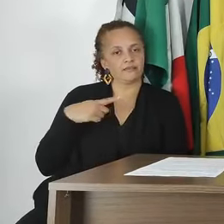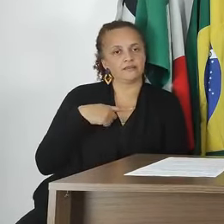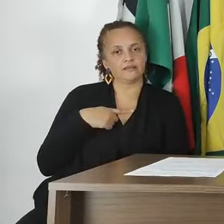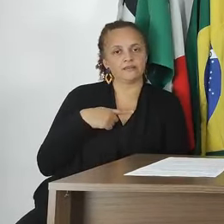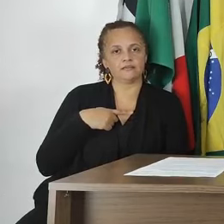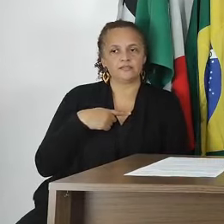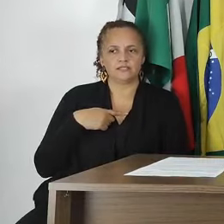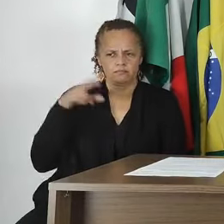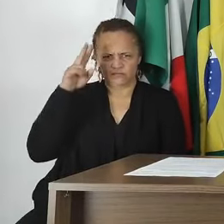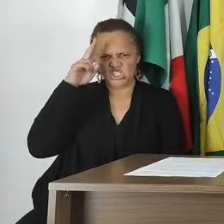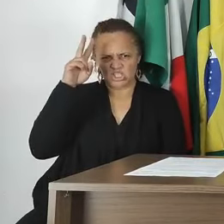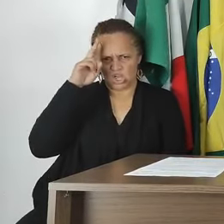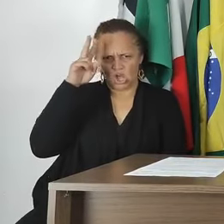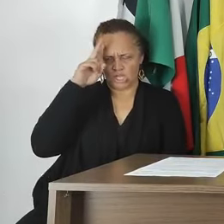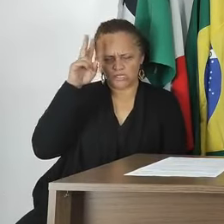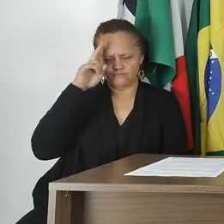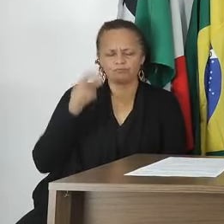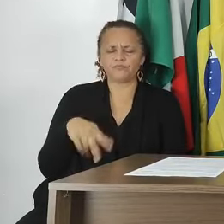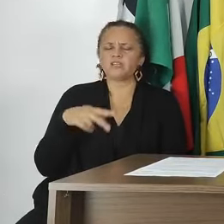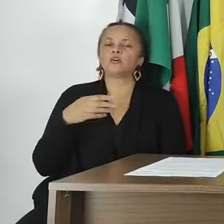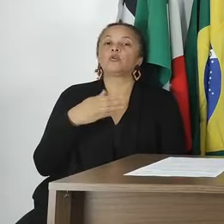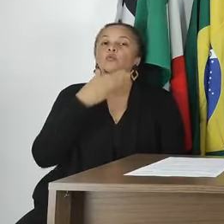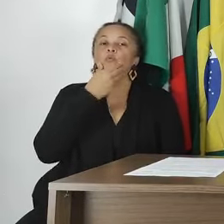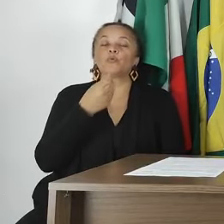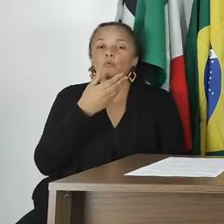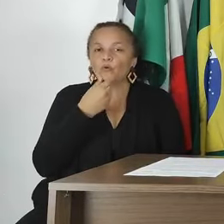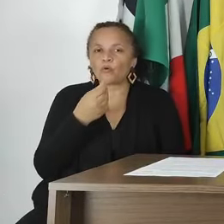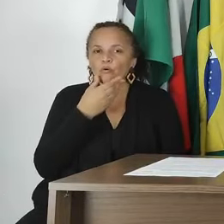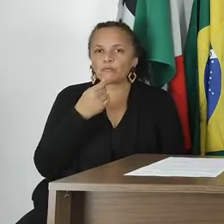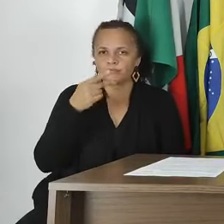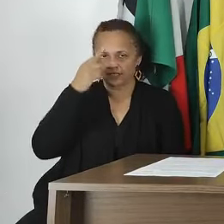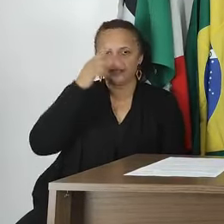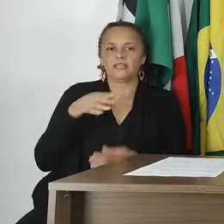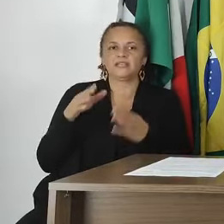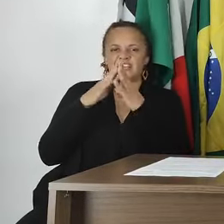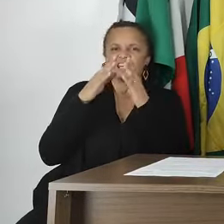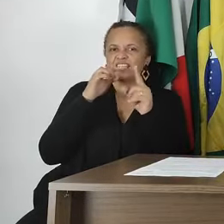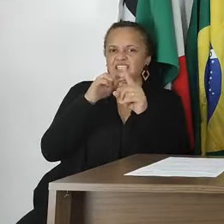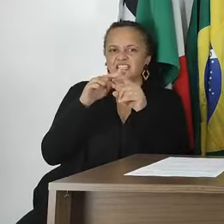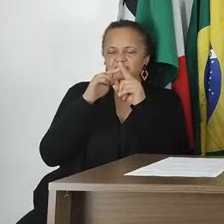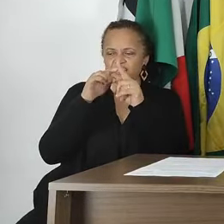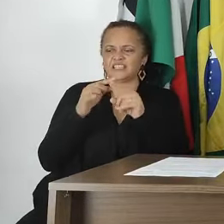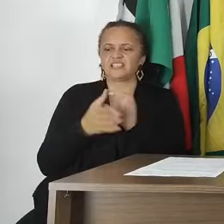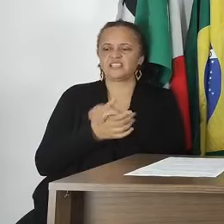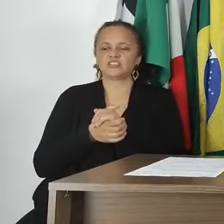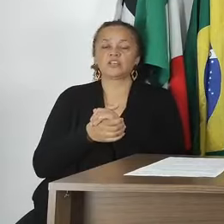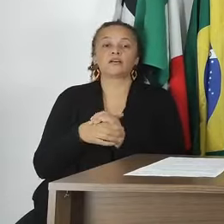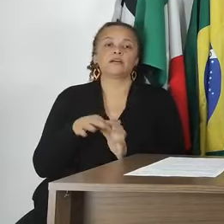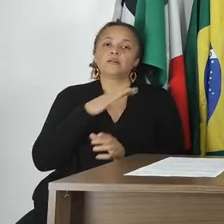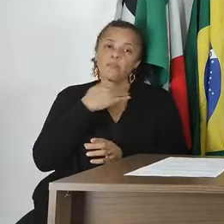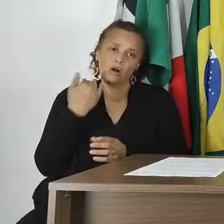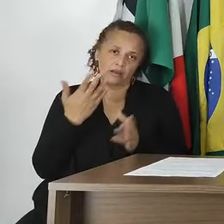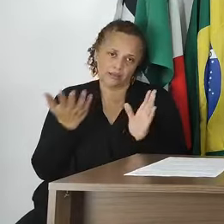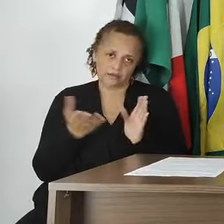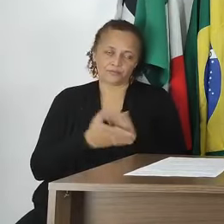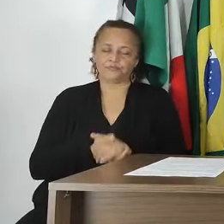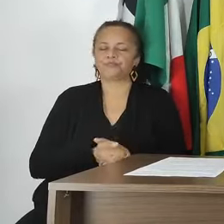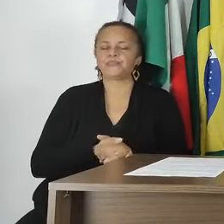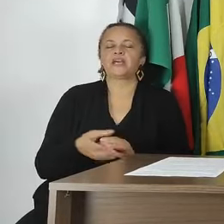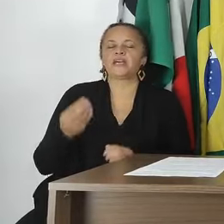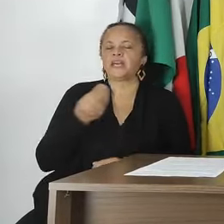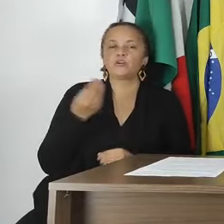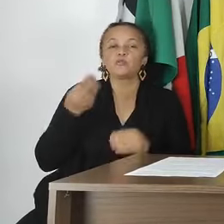uma pessoa na igreja, um senhor muito querido na igreja, ele foi recolhido pelo Senhor. E chegando lá no